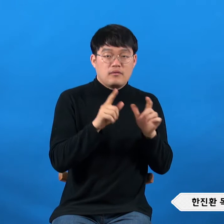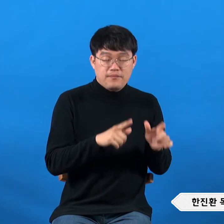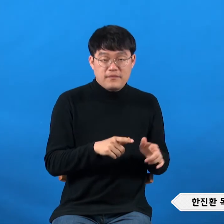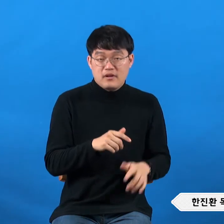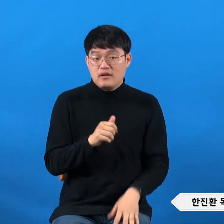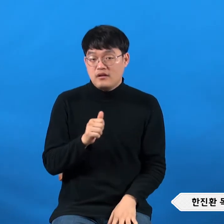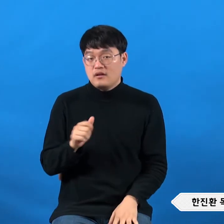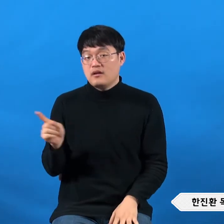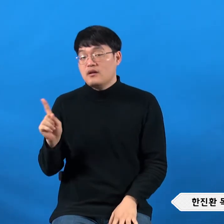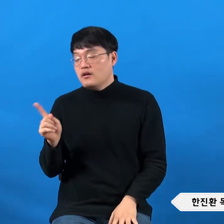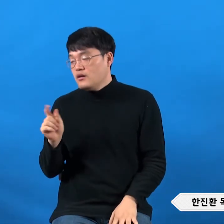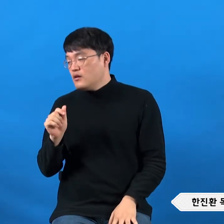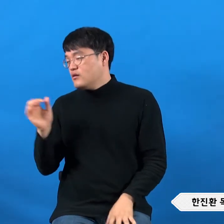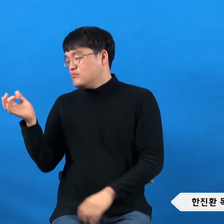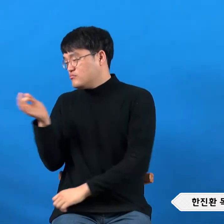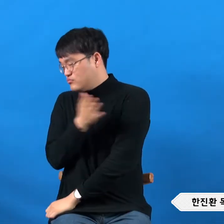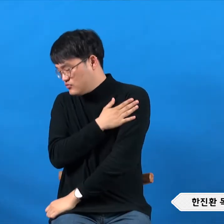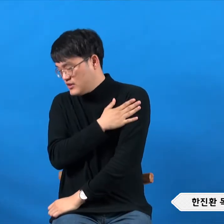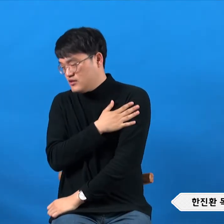벤치에서 잔다.